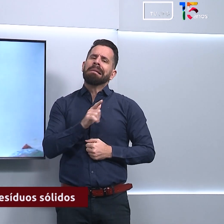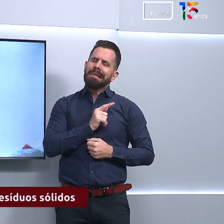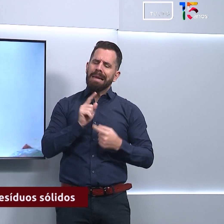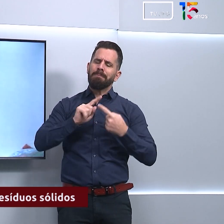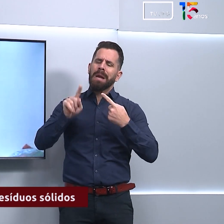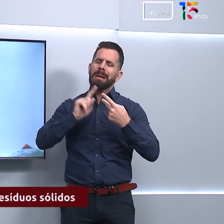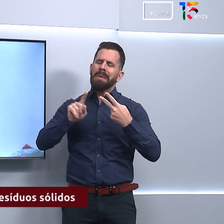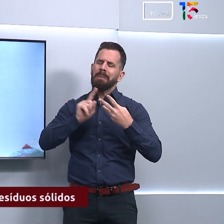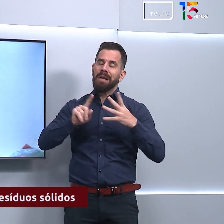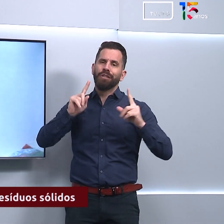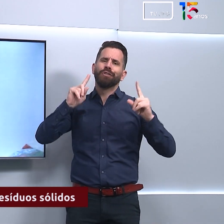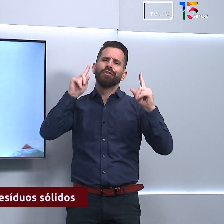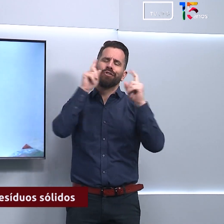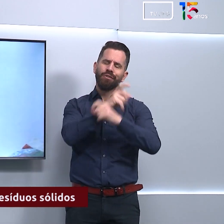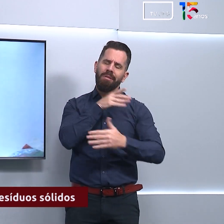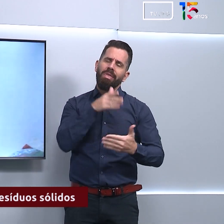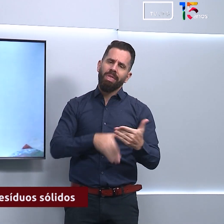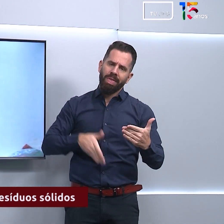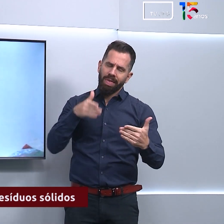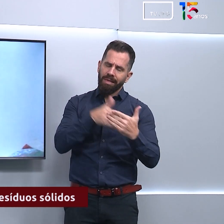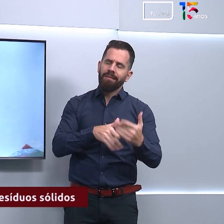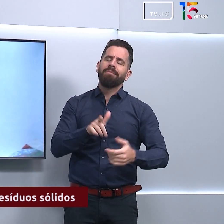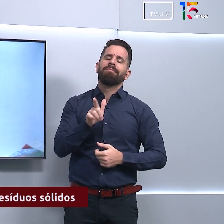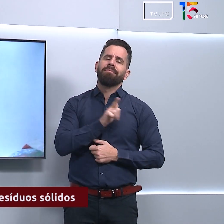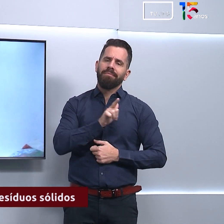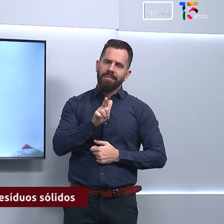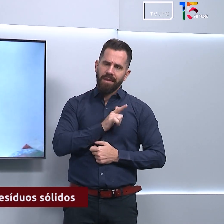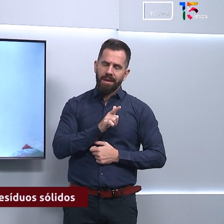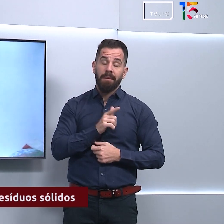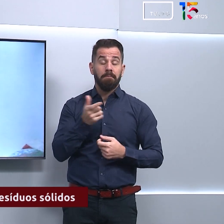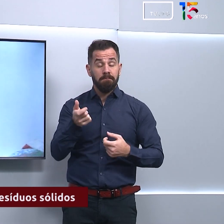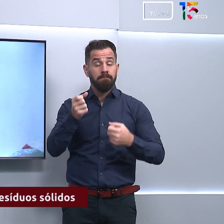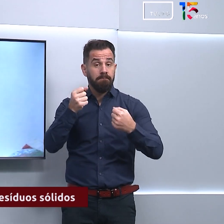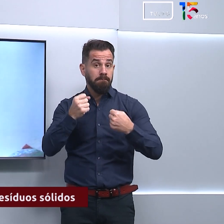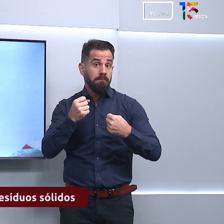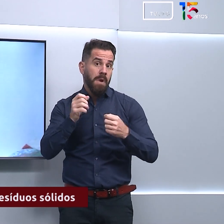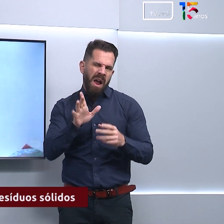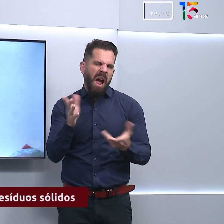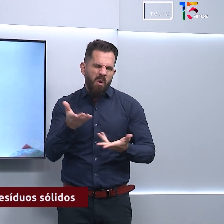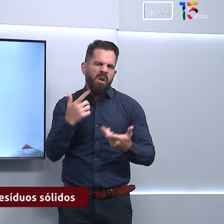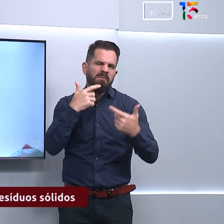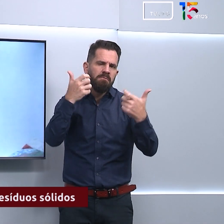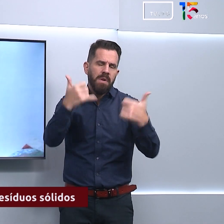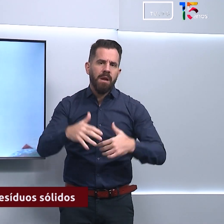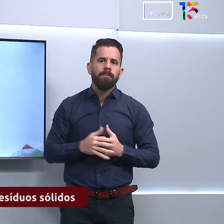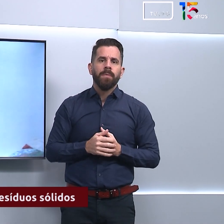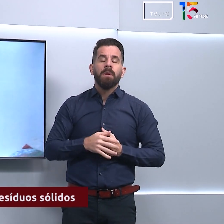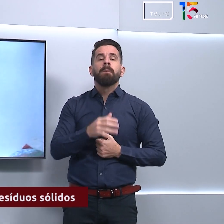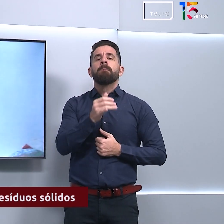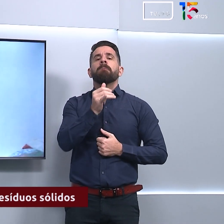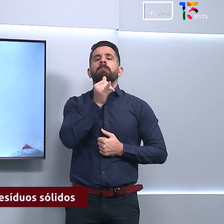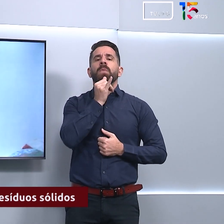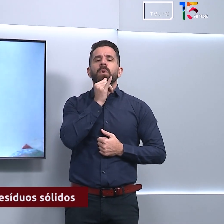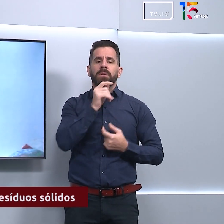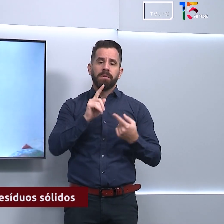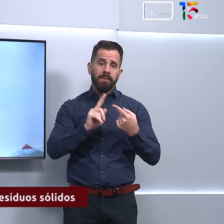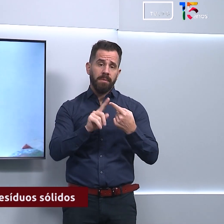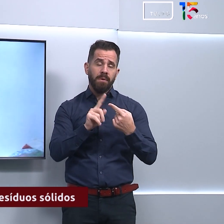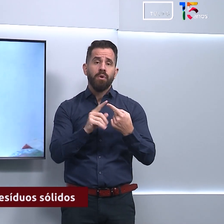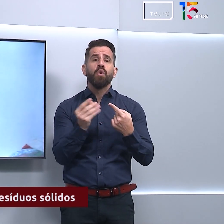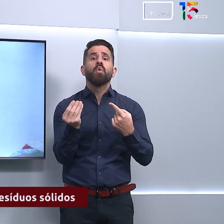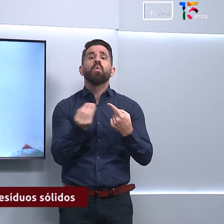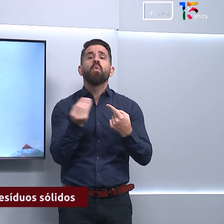começar a elencá-las. Em primeiro lugar, a questão do saneamento abarca várias questões, uma delas é a questão